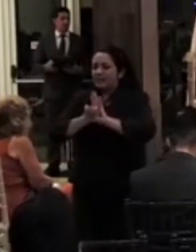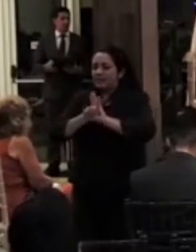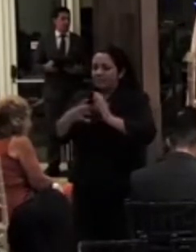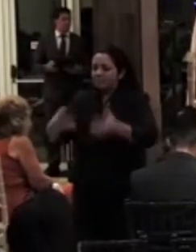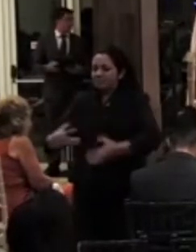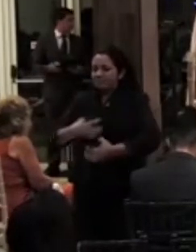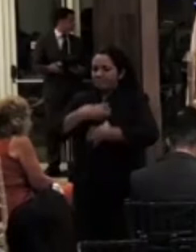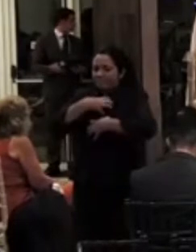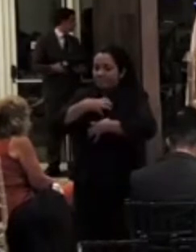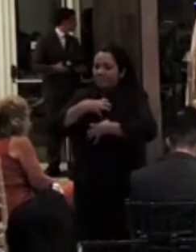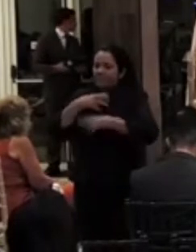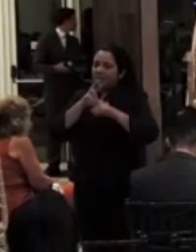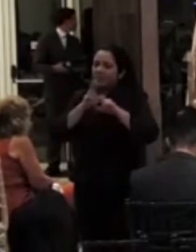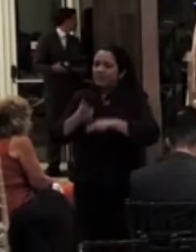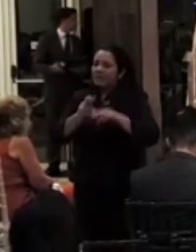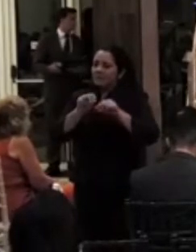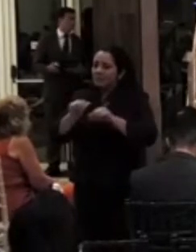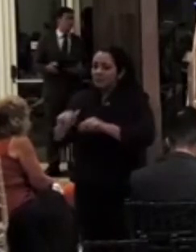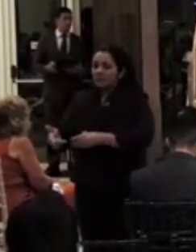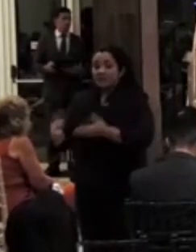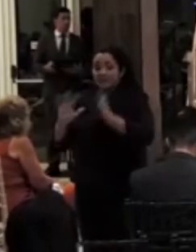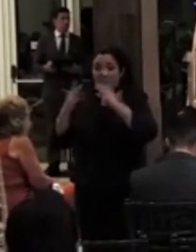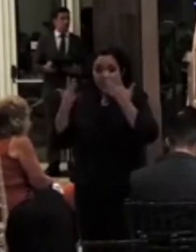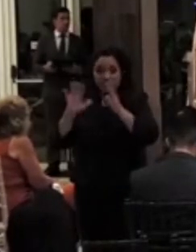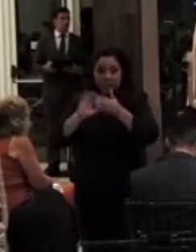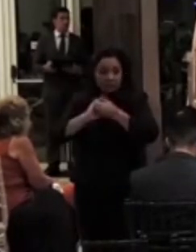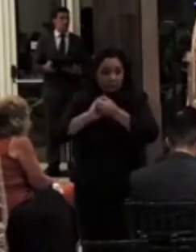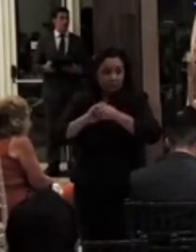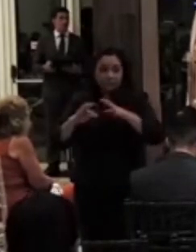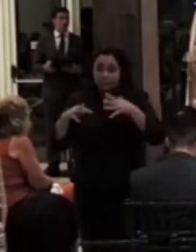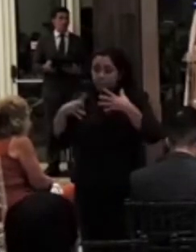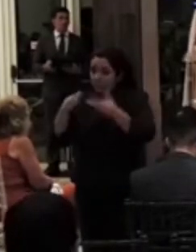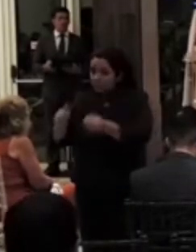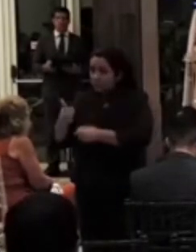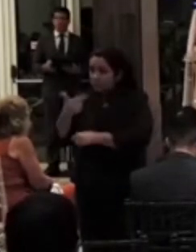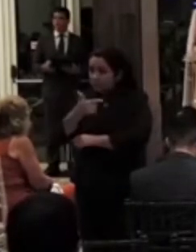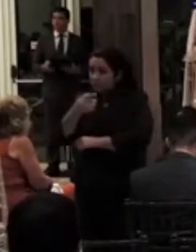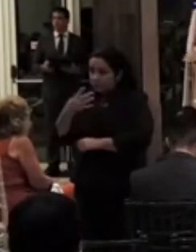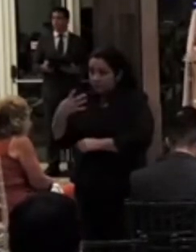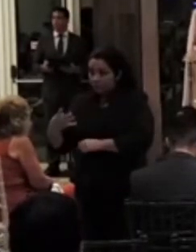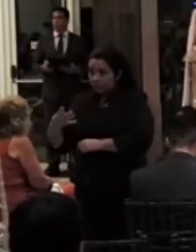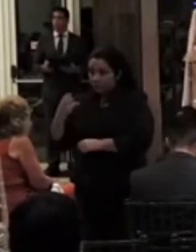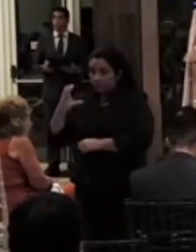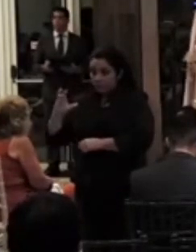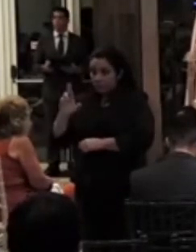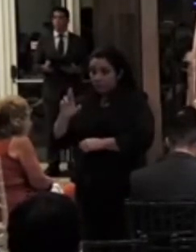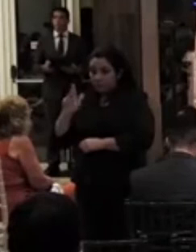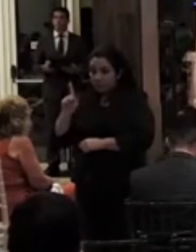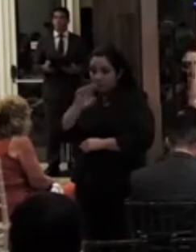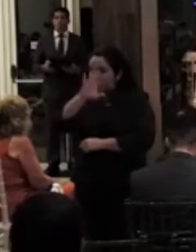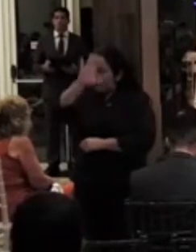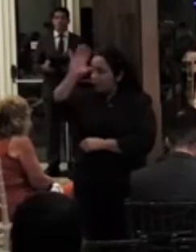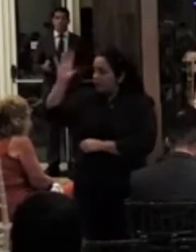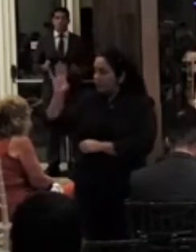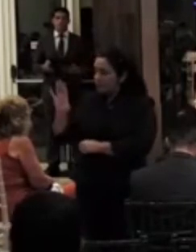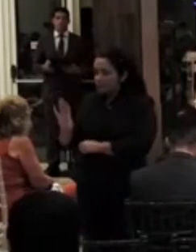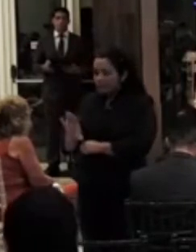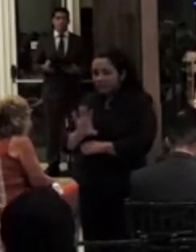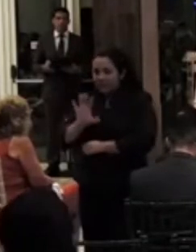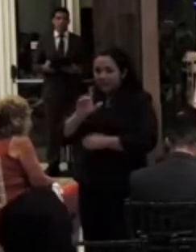pela frente. Saúdo também os 24 conselhos regionais de psicologia aqui